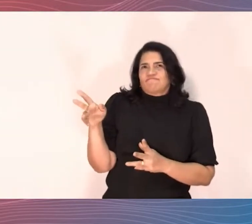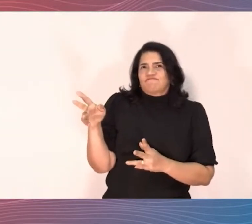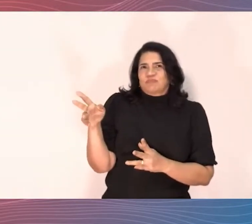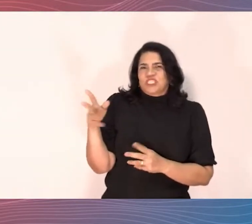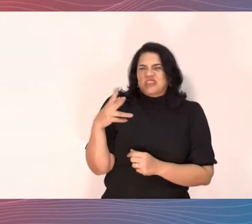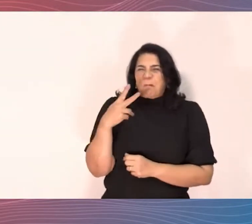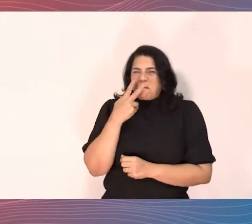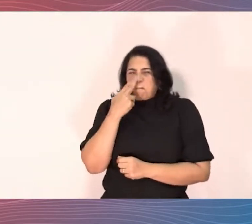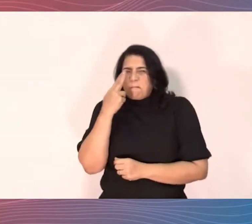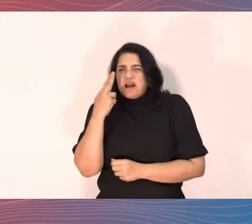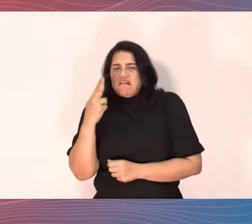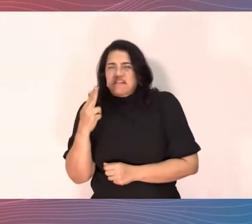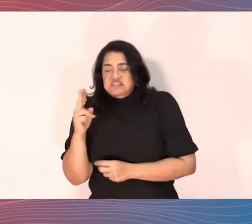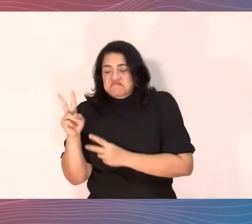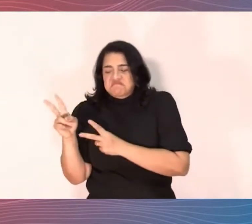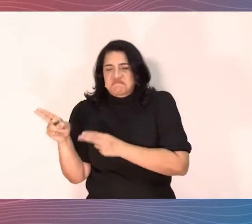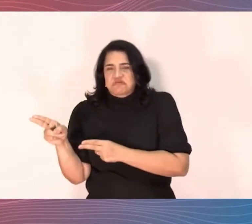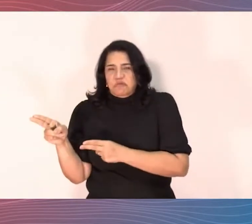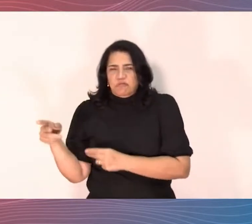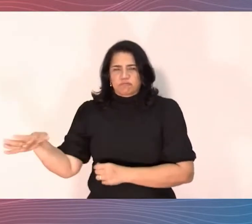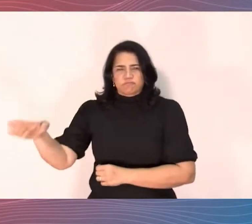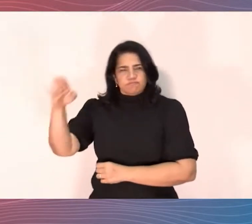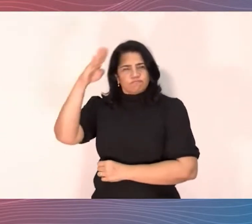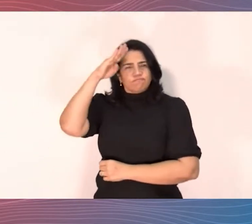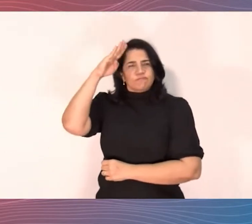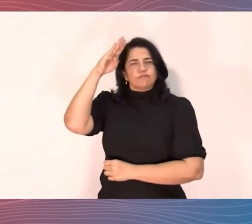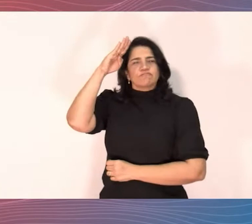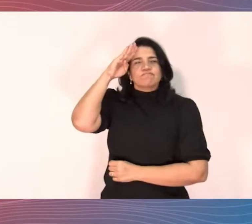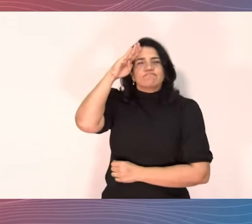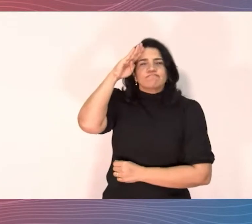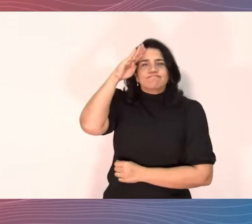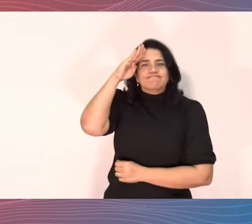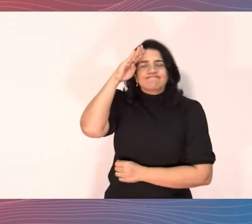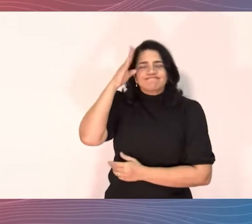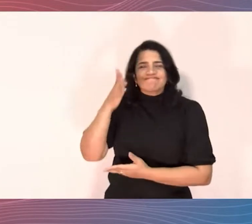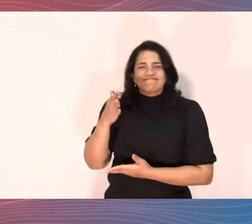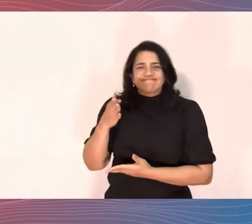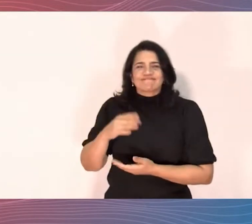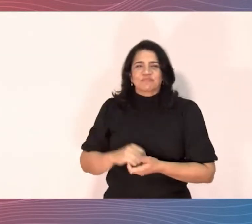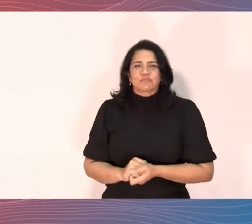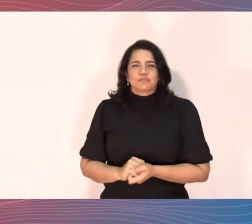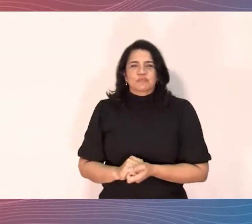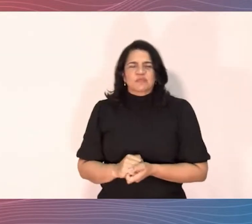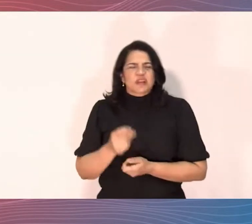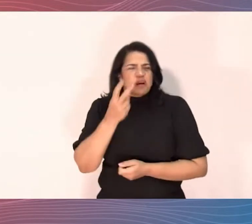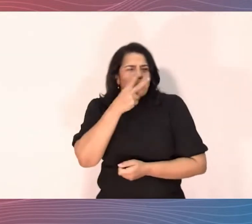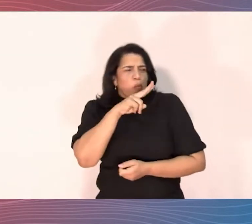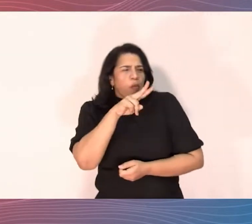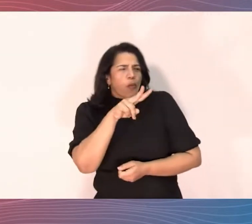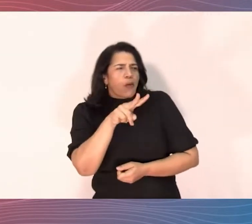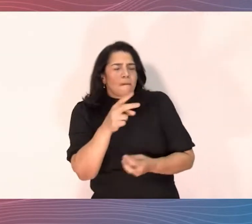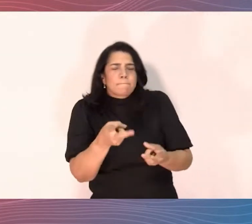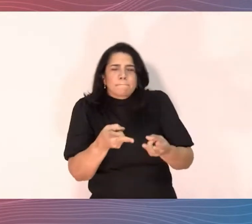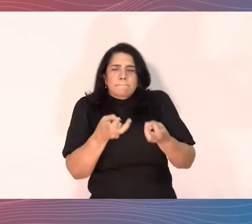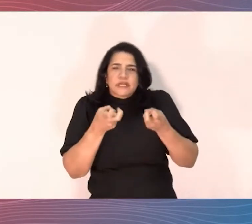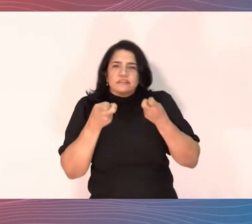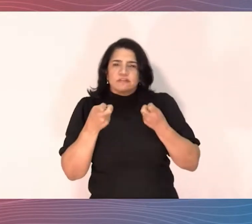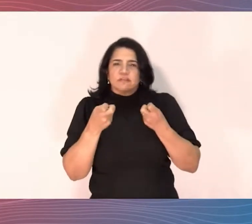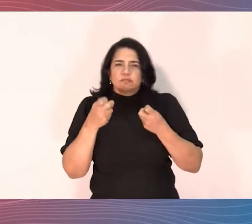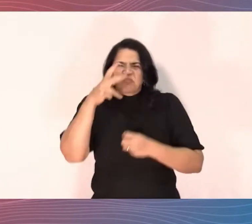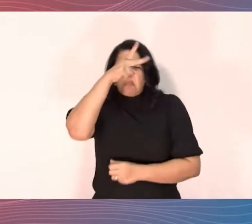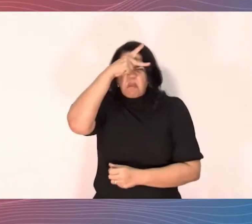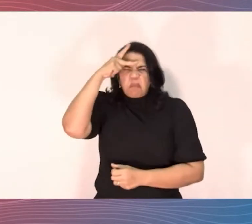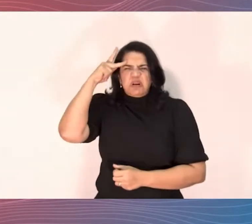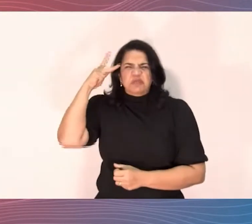não é apenas um número. Eu vejo pessoas comprometidas com o propósito do